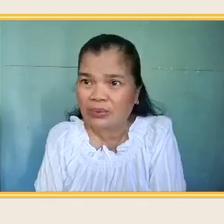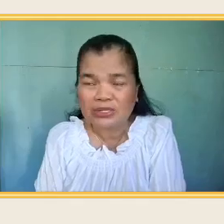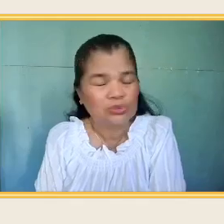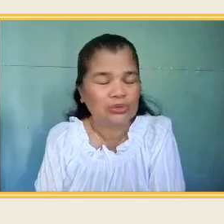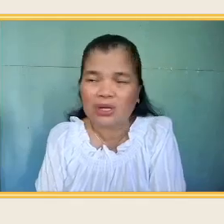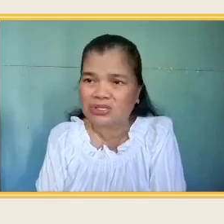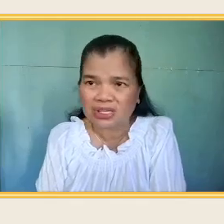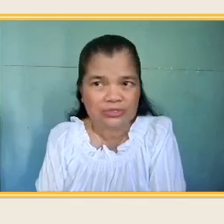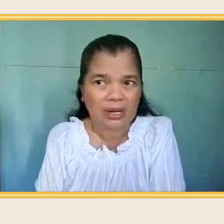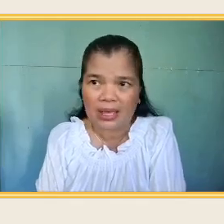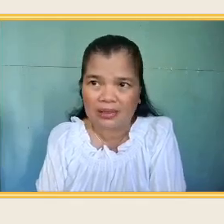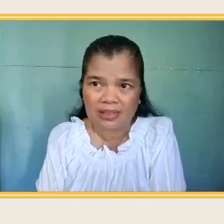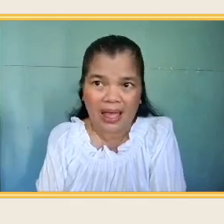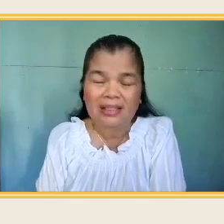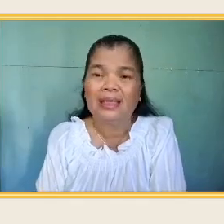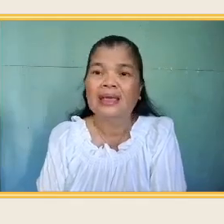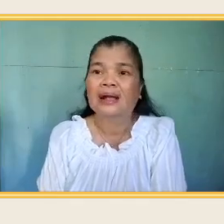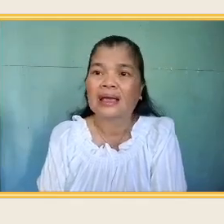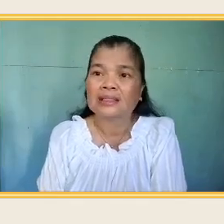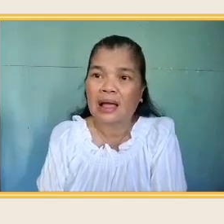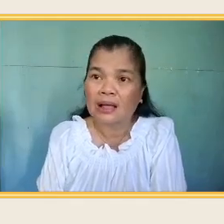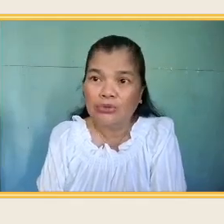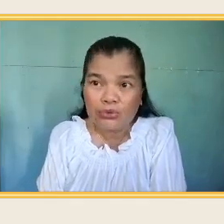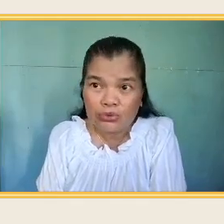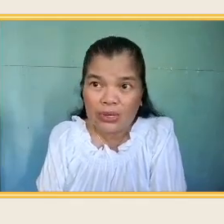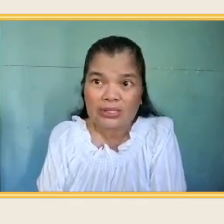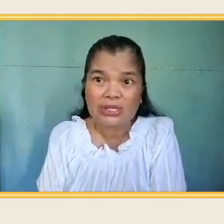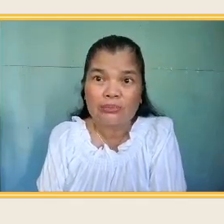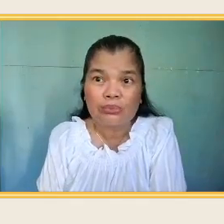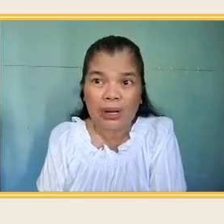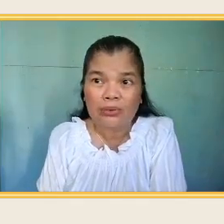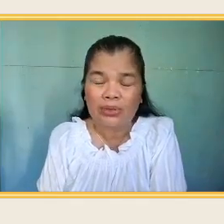sign language. We do not just rely on that. Kahit